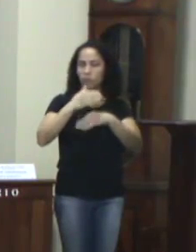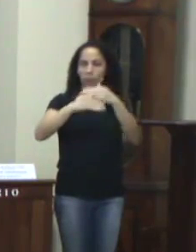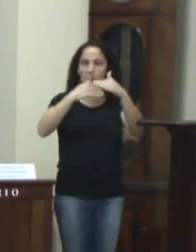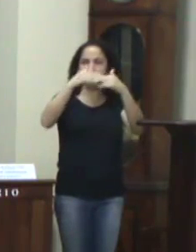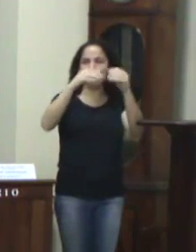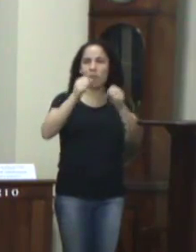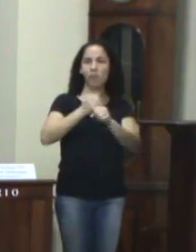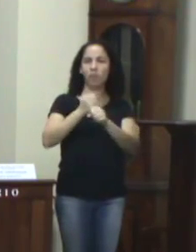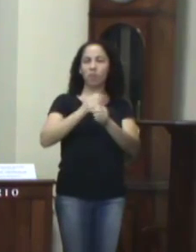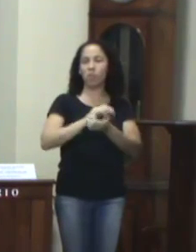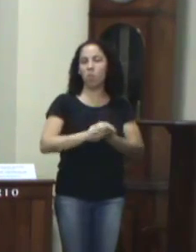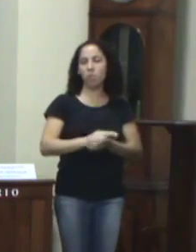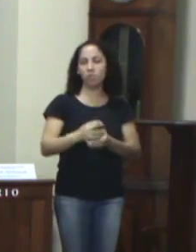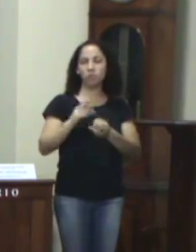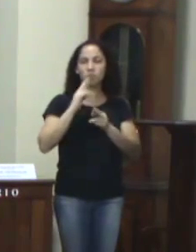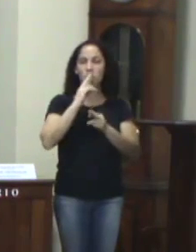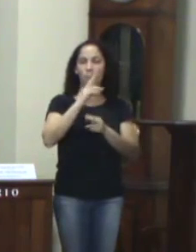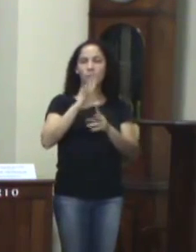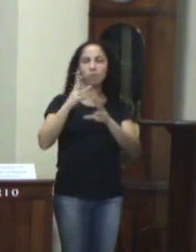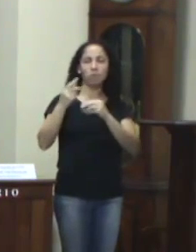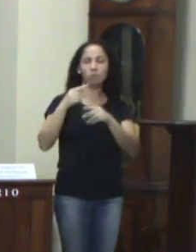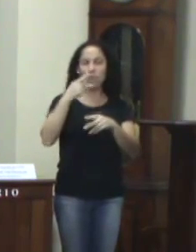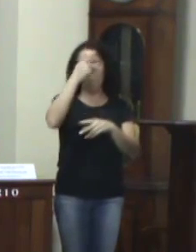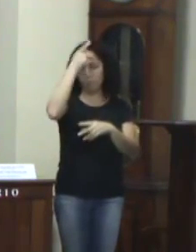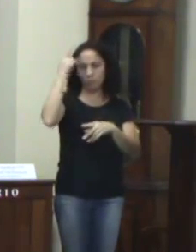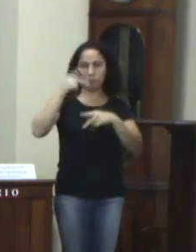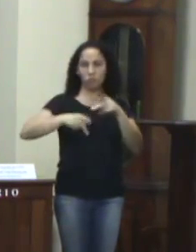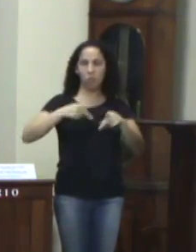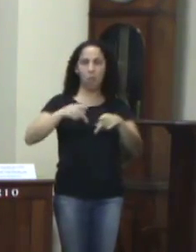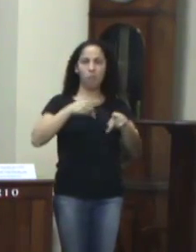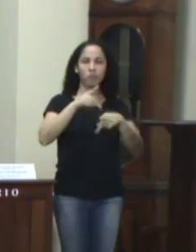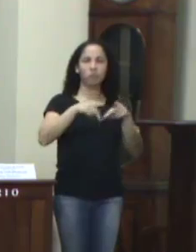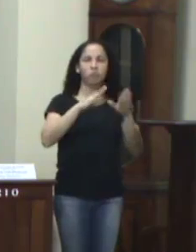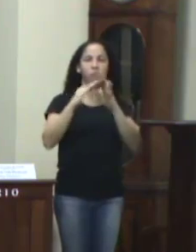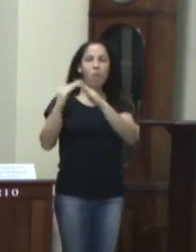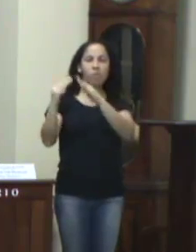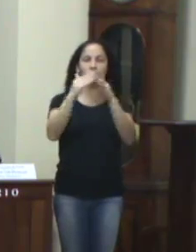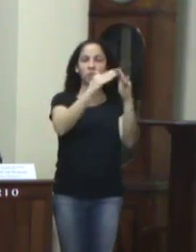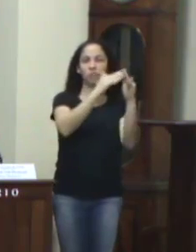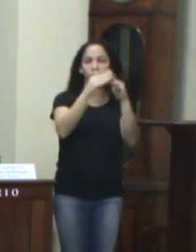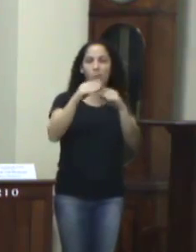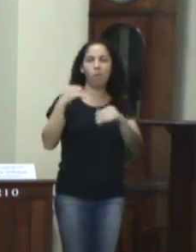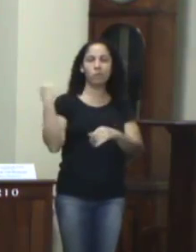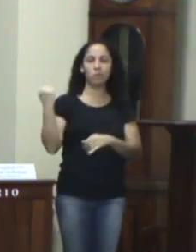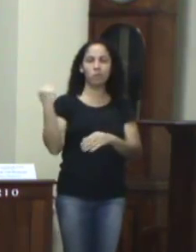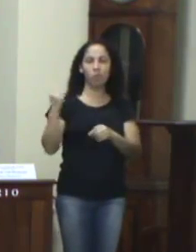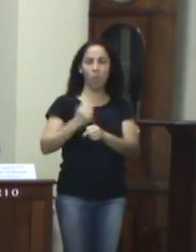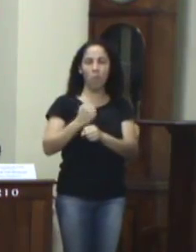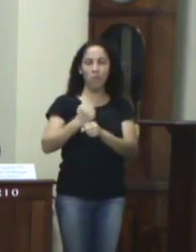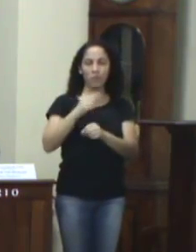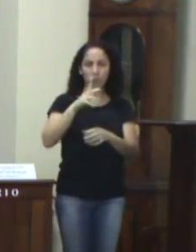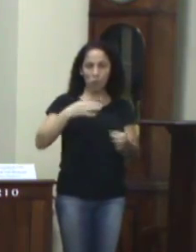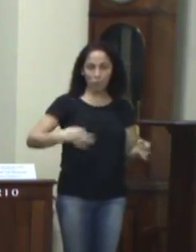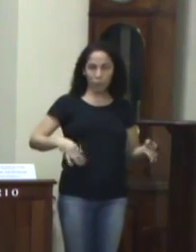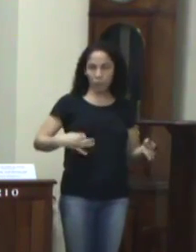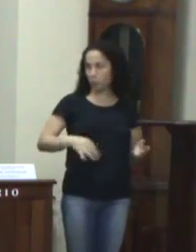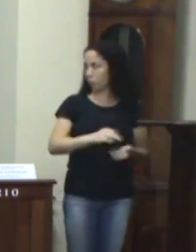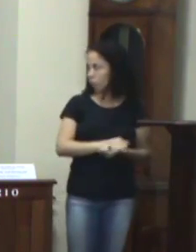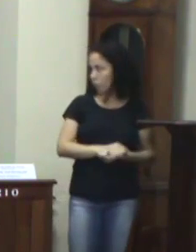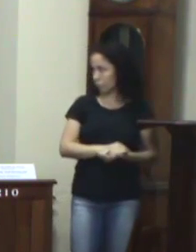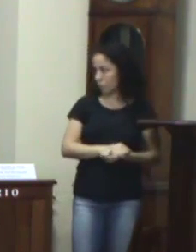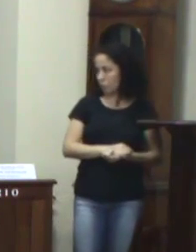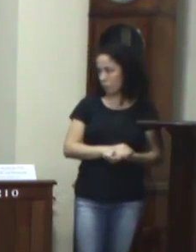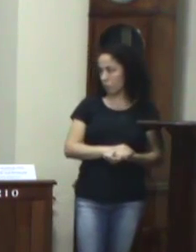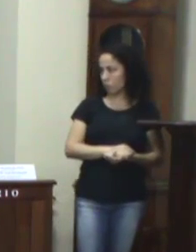de execução, respondendo à expectativa da comunidade em relação à realização desta importante obra para o Distrito de Conservatório.